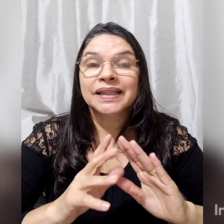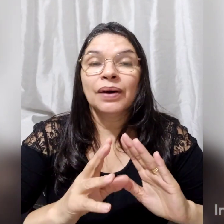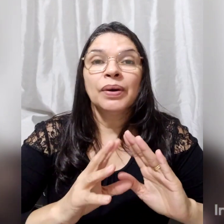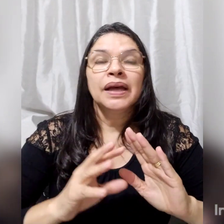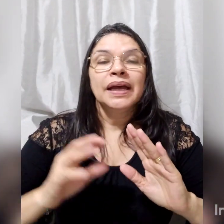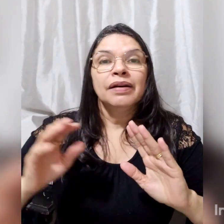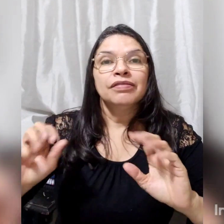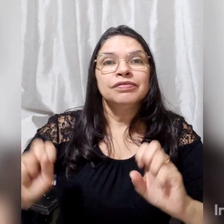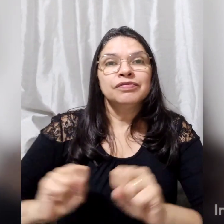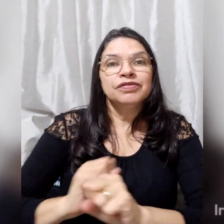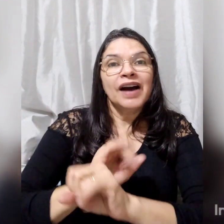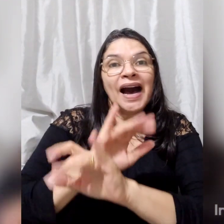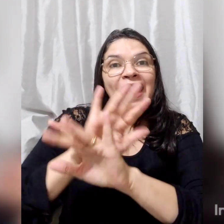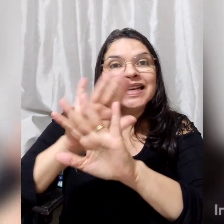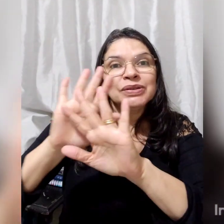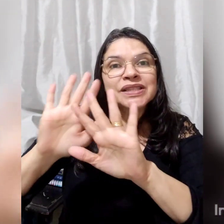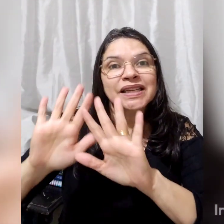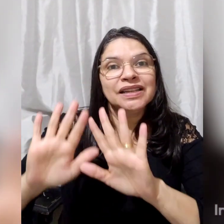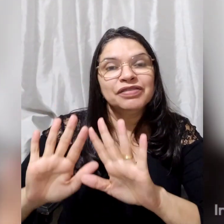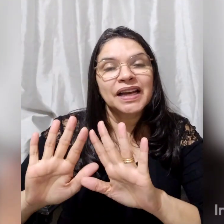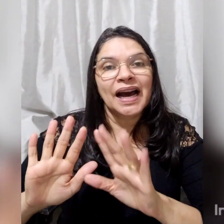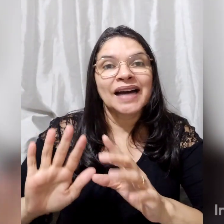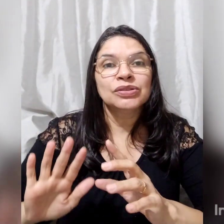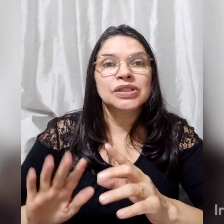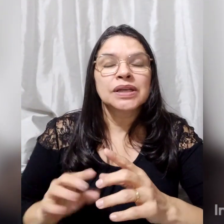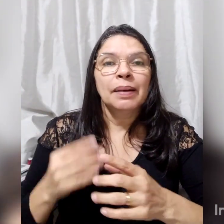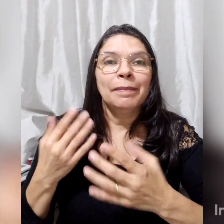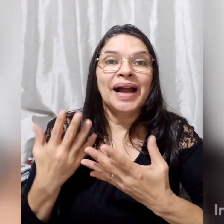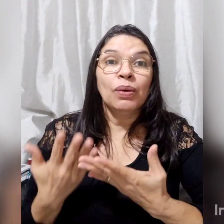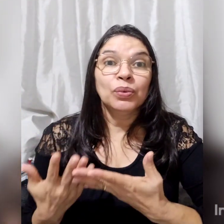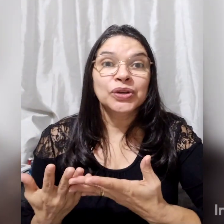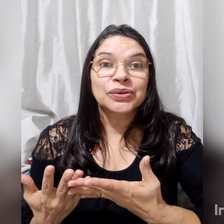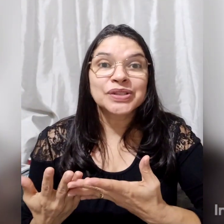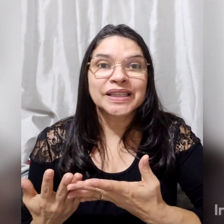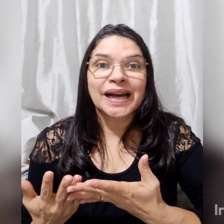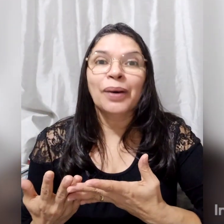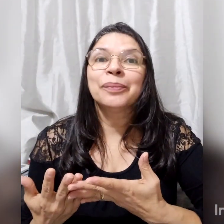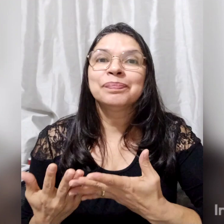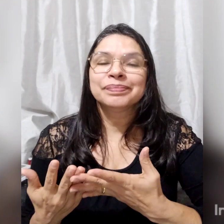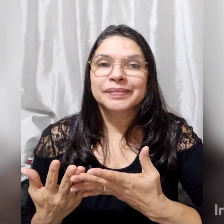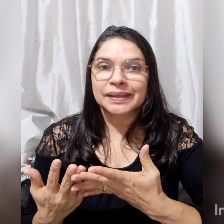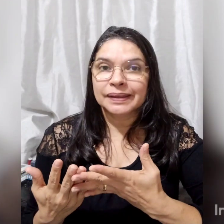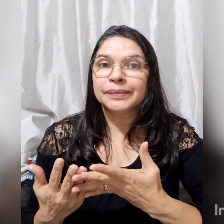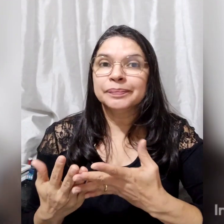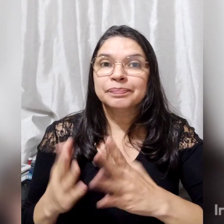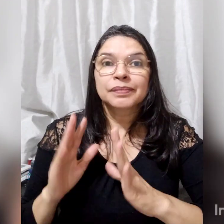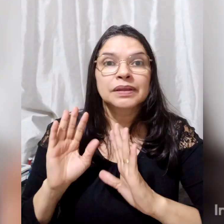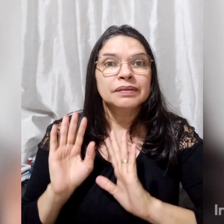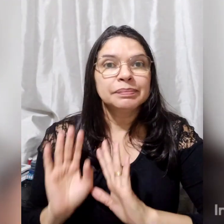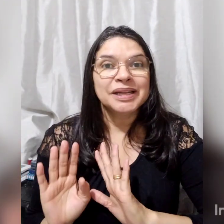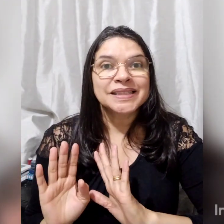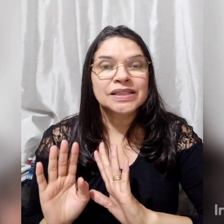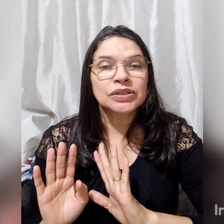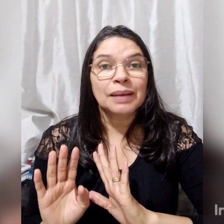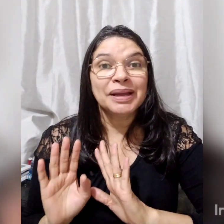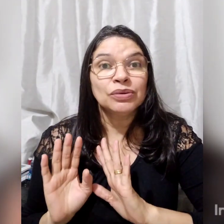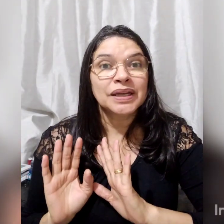Então, vários significados para um único sinal. Então, preciso saber do que